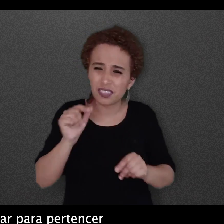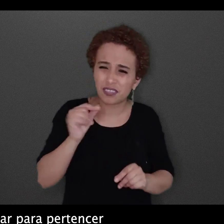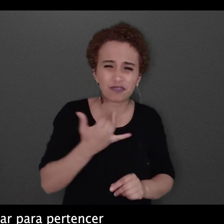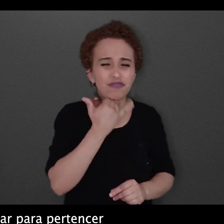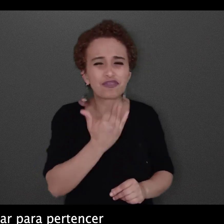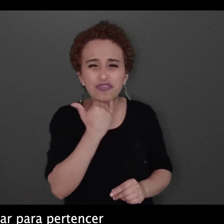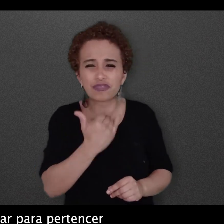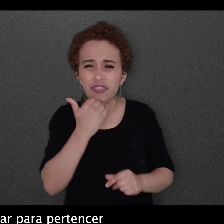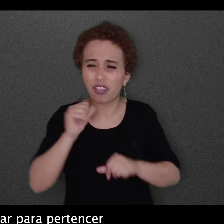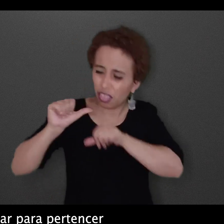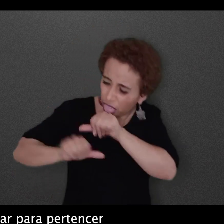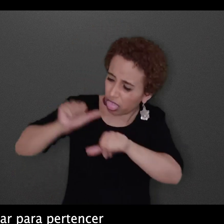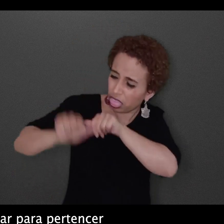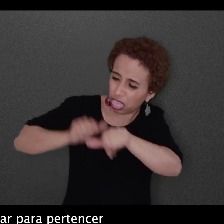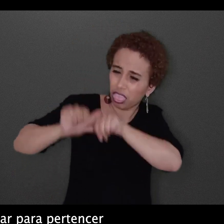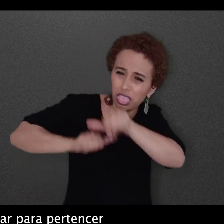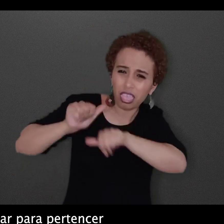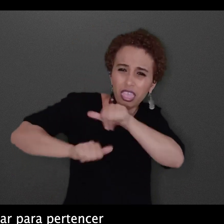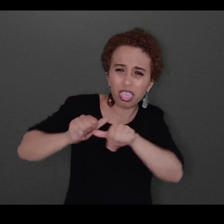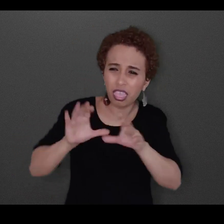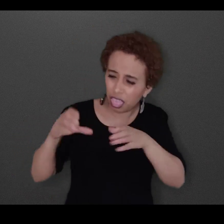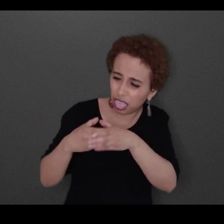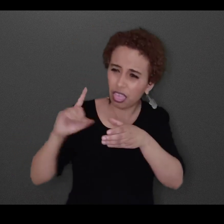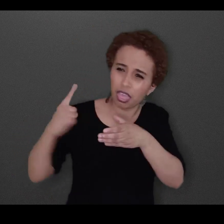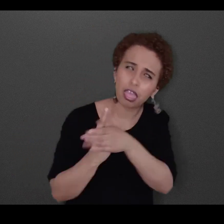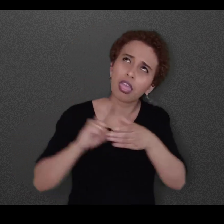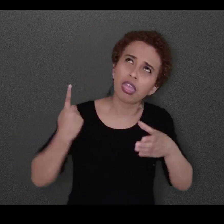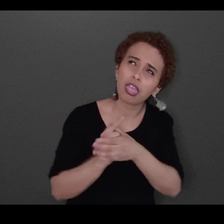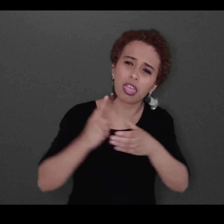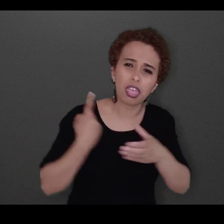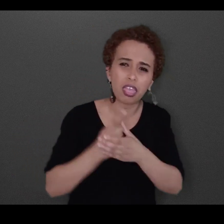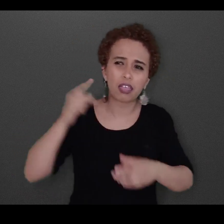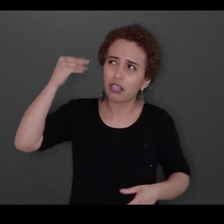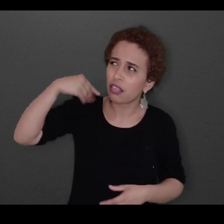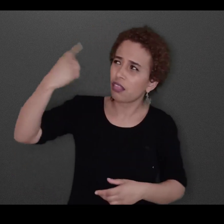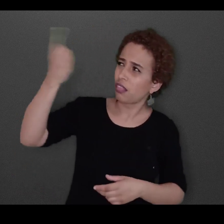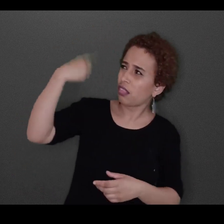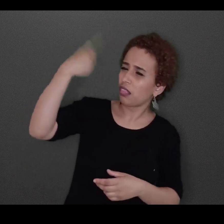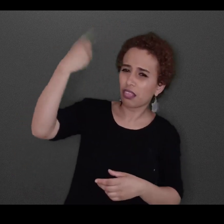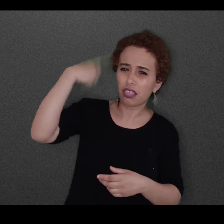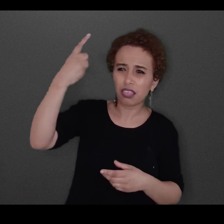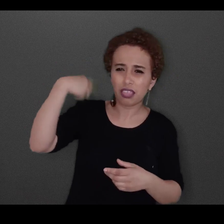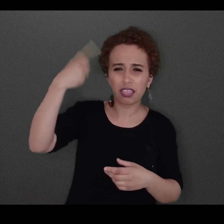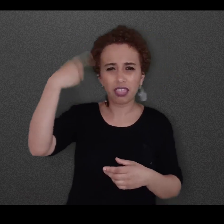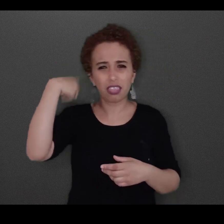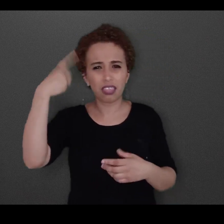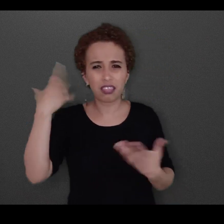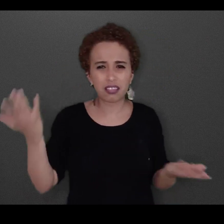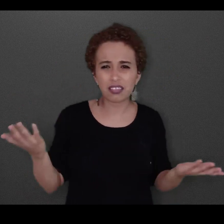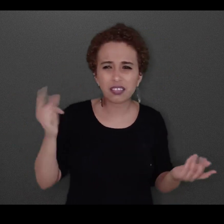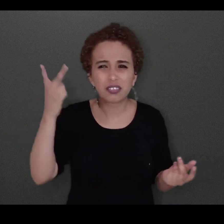pertencer à sociedade que comanda, que se diz normal.